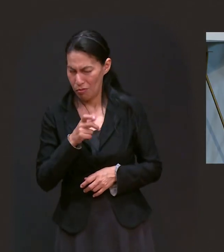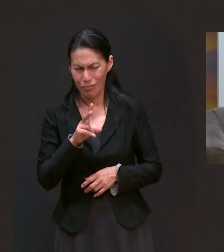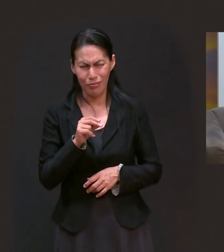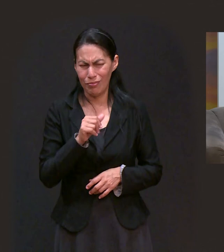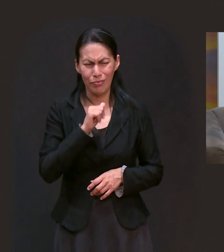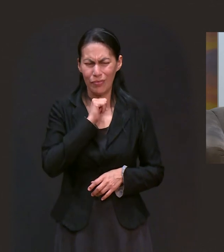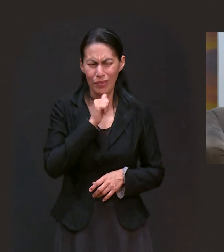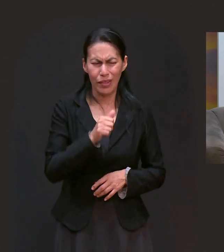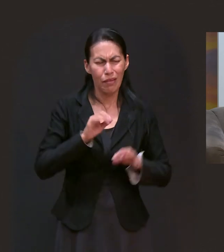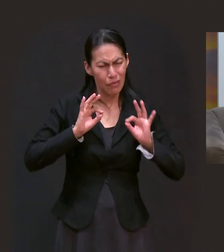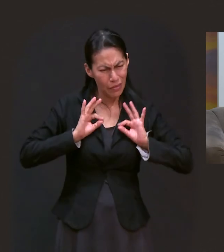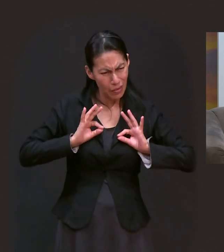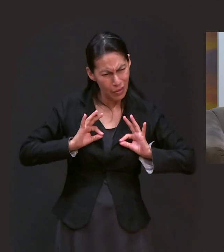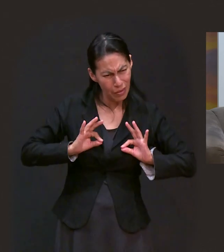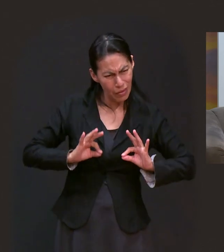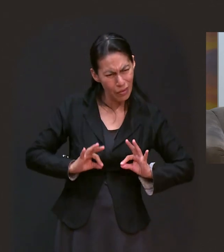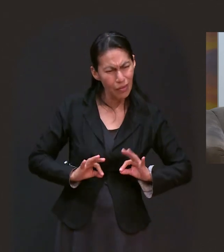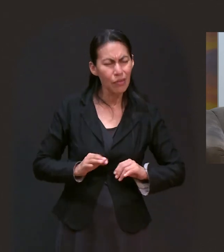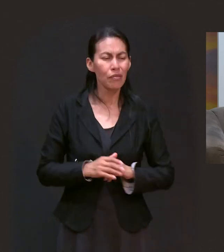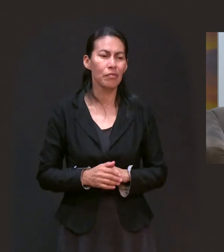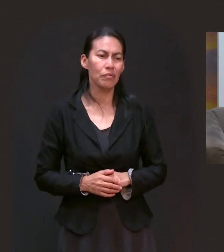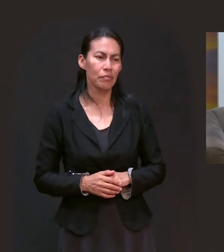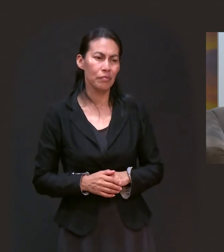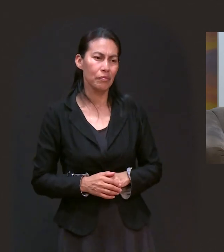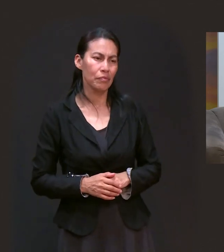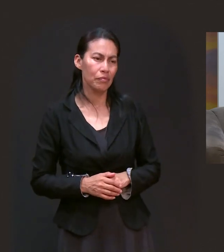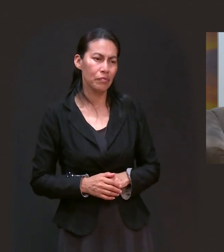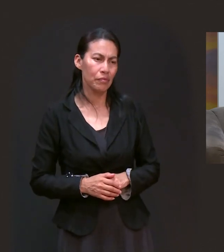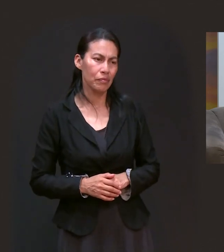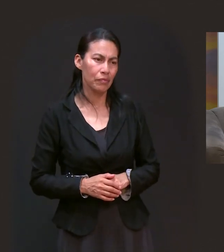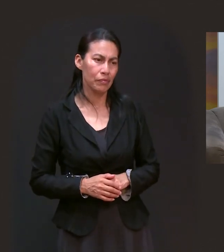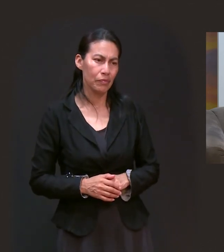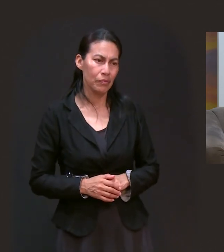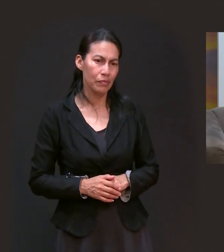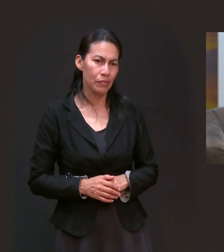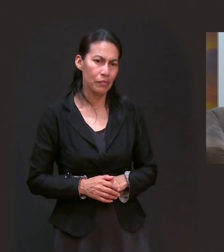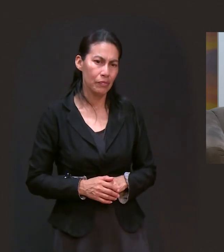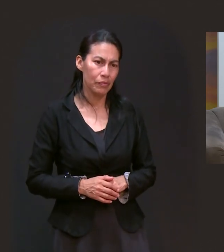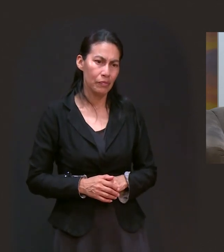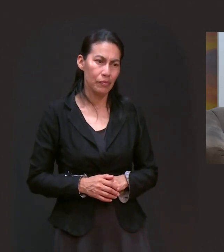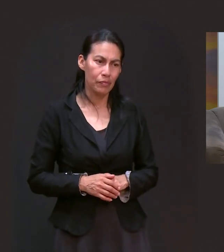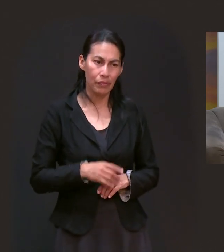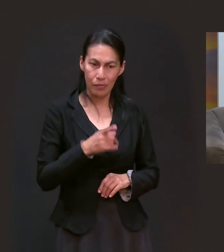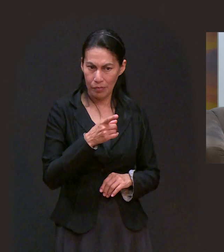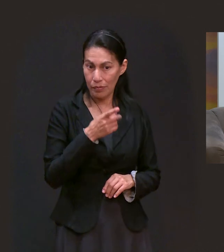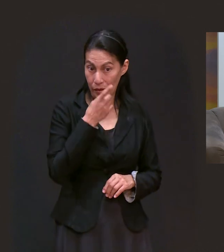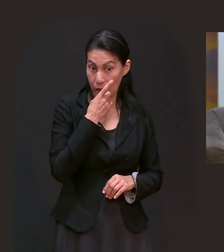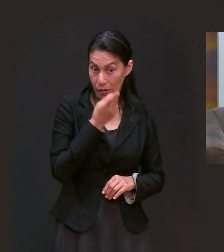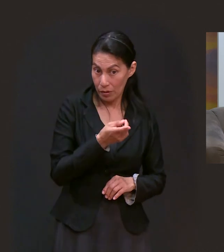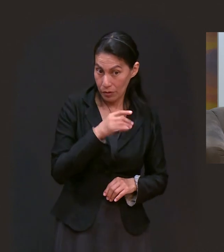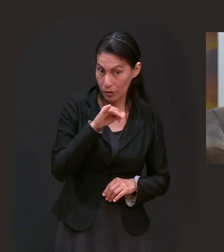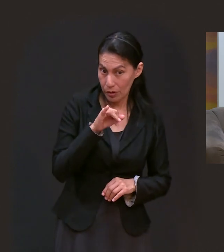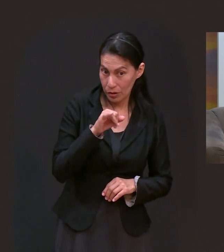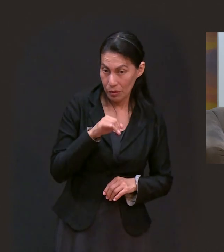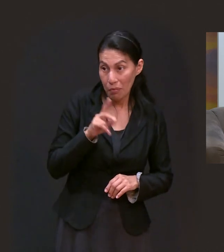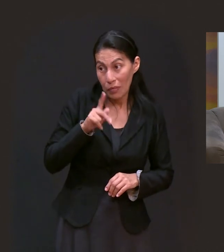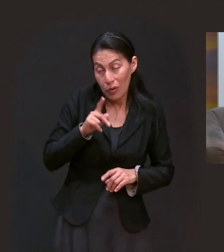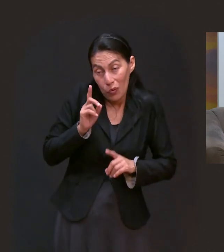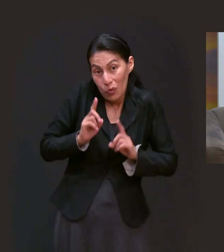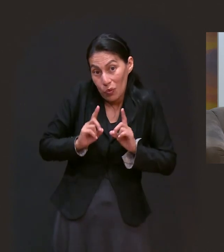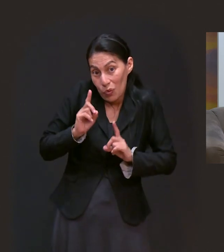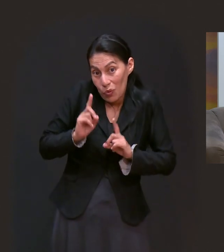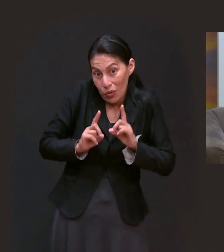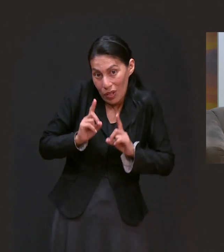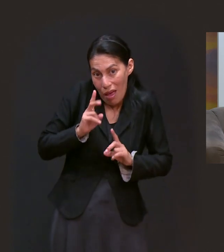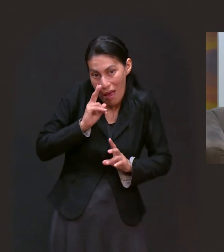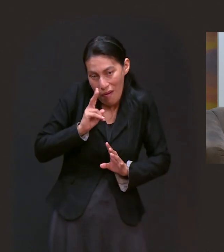que no me preocupara por el dinero porque si o si vas a un contrato y que acercan o no porque aunque ya le habían